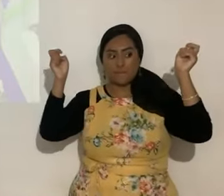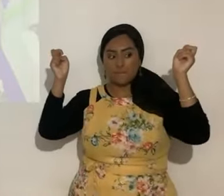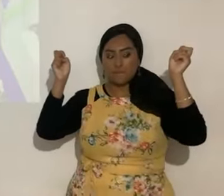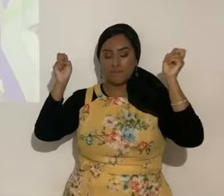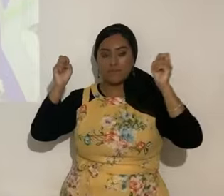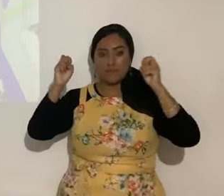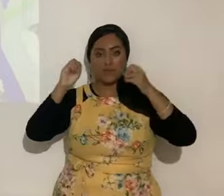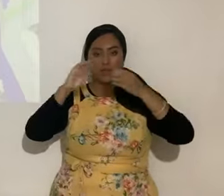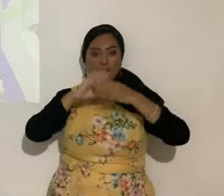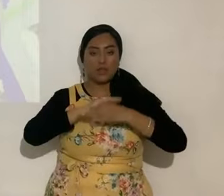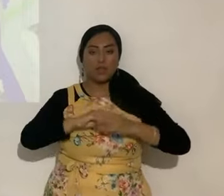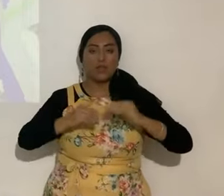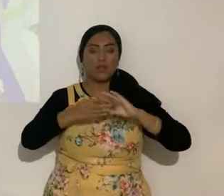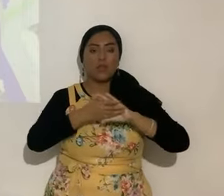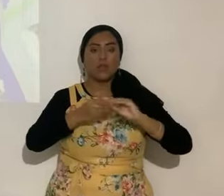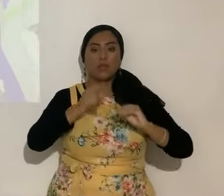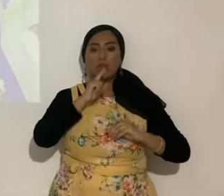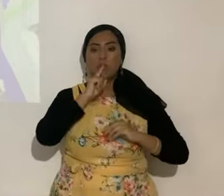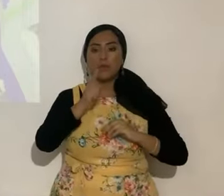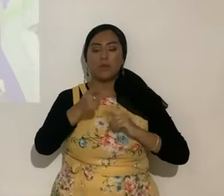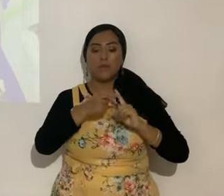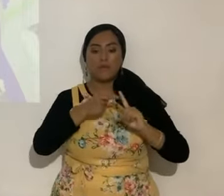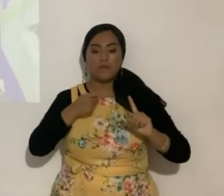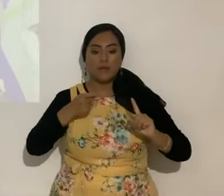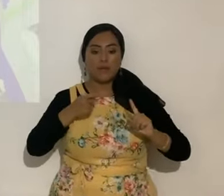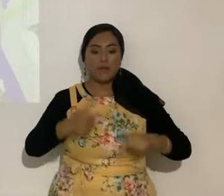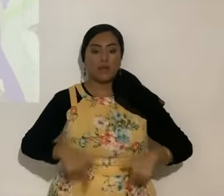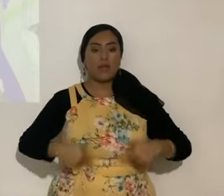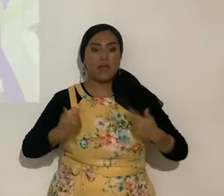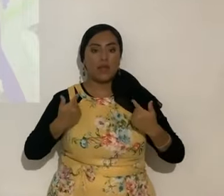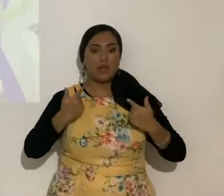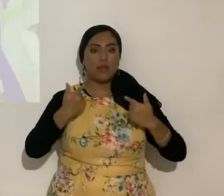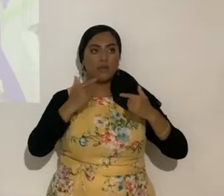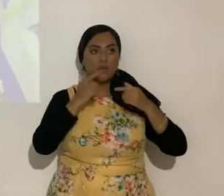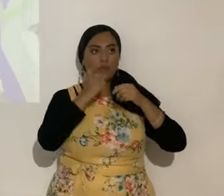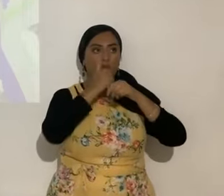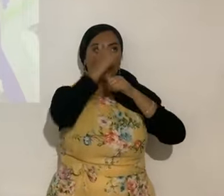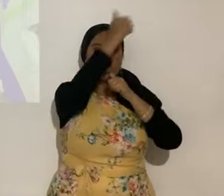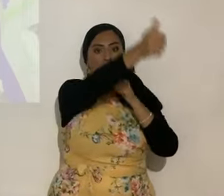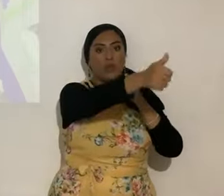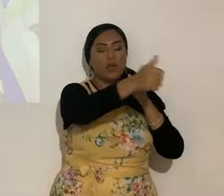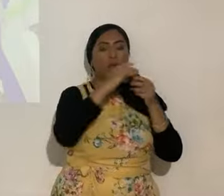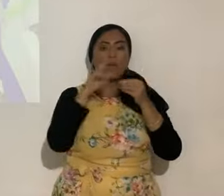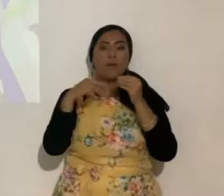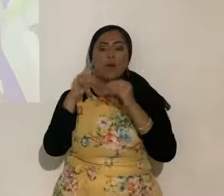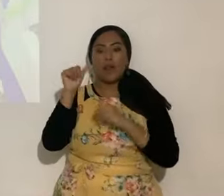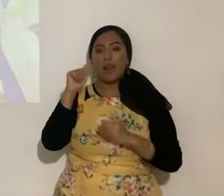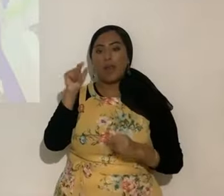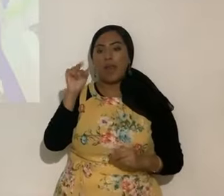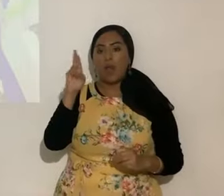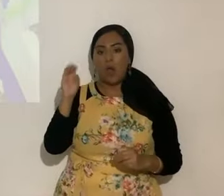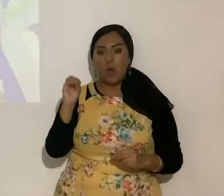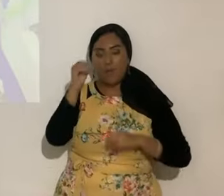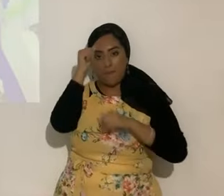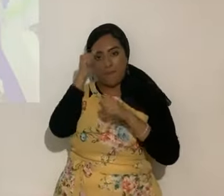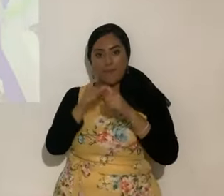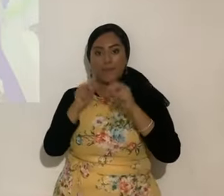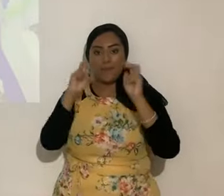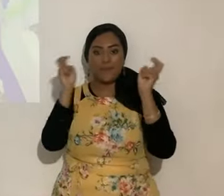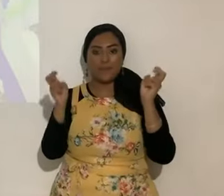una historia real, de la vida, del más allá, le titulé, sobre Lázaro, ¿se acuerdan? ¿Sí?